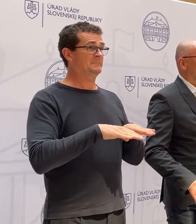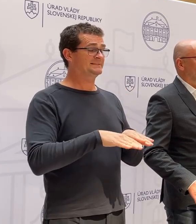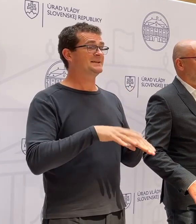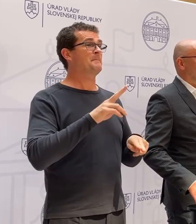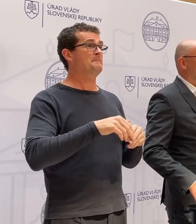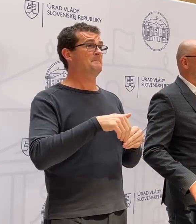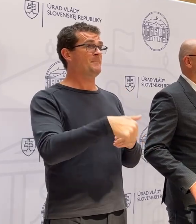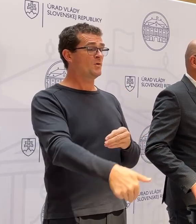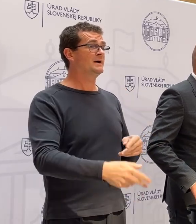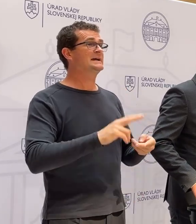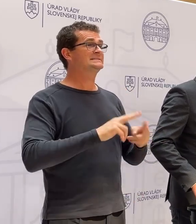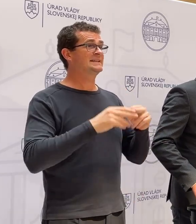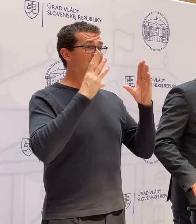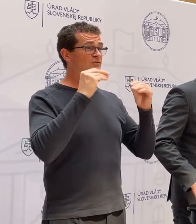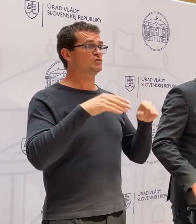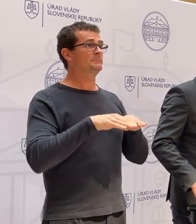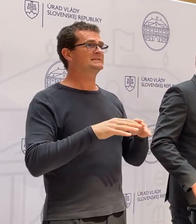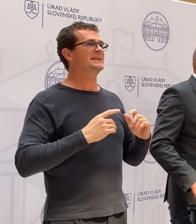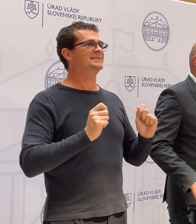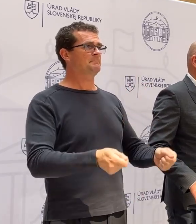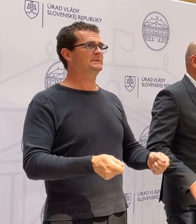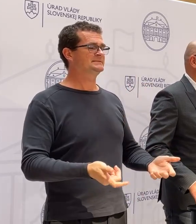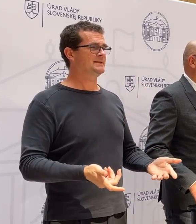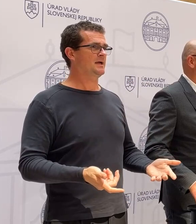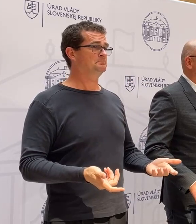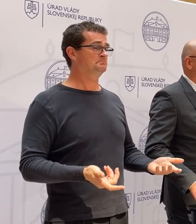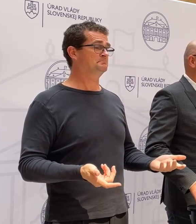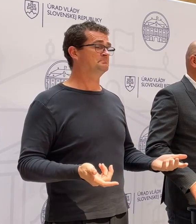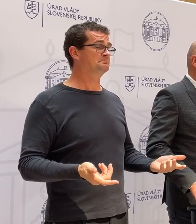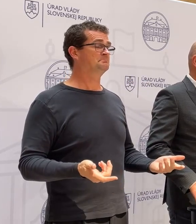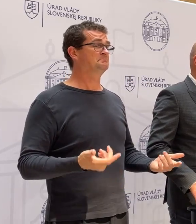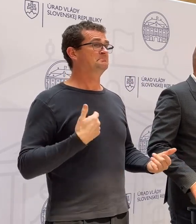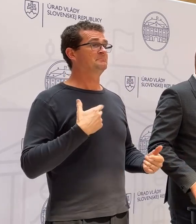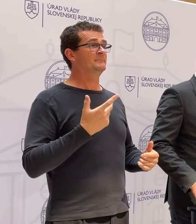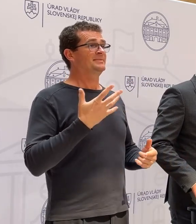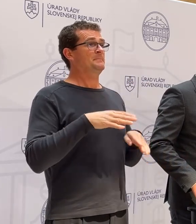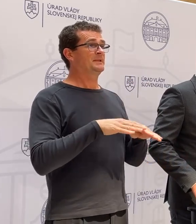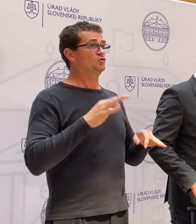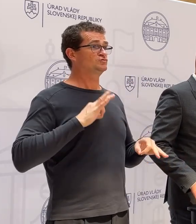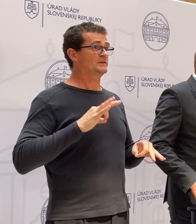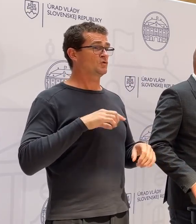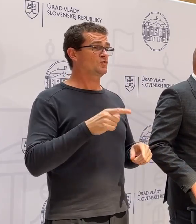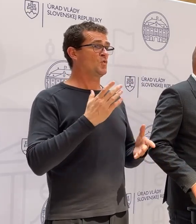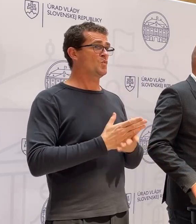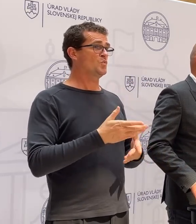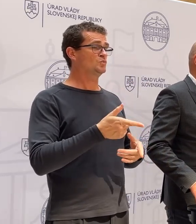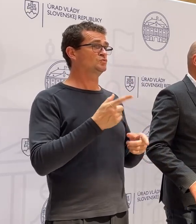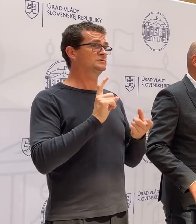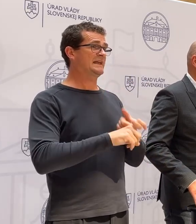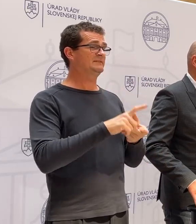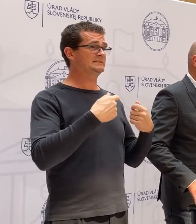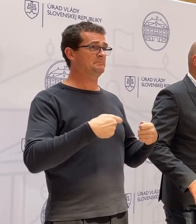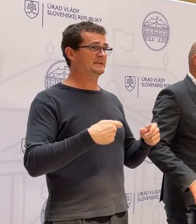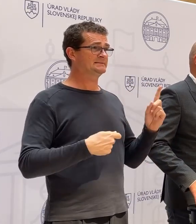a potom napríklad v stredu večer budem minister v demisii. Hej? A či budem neminister od štvrtku, to už potom závisí od